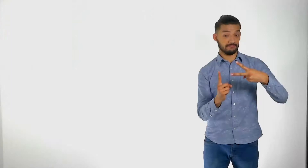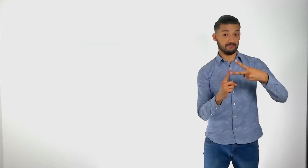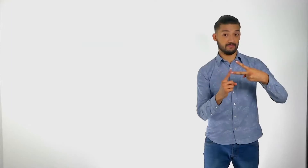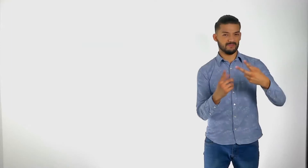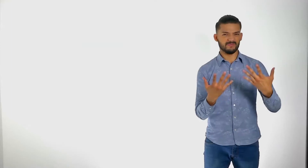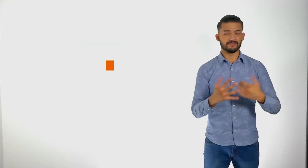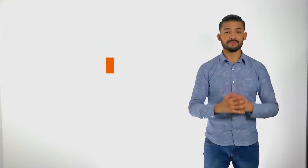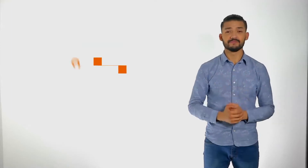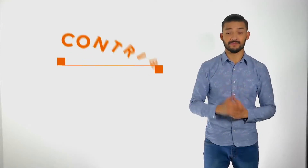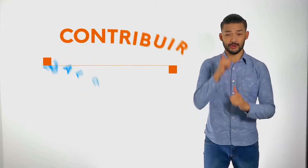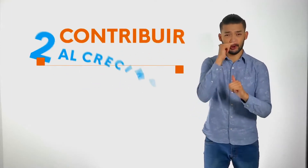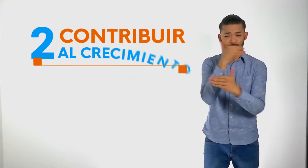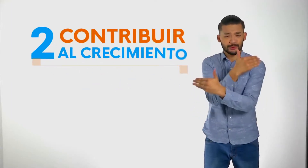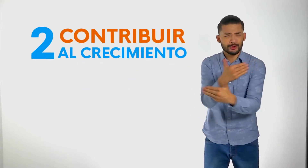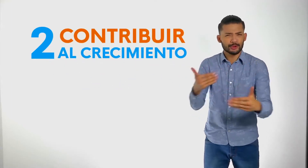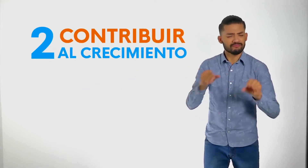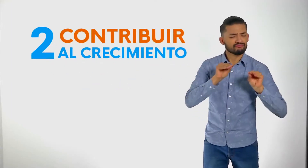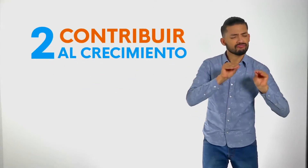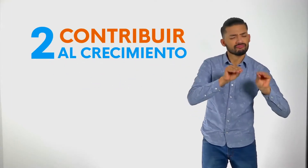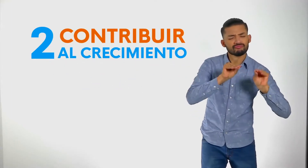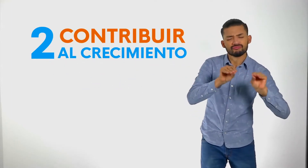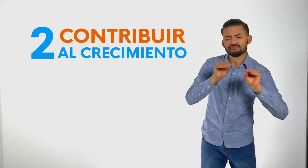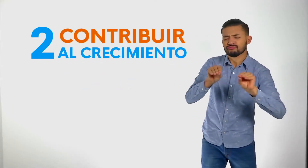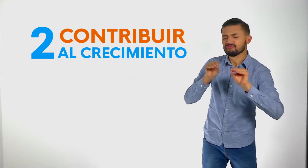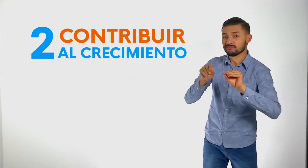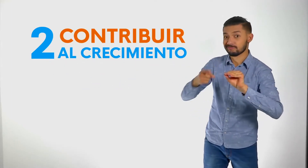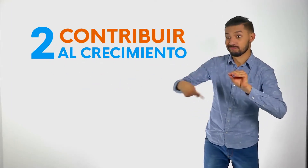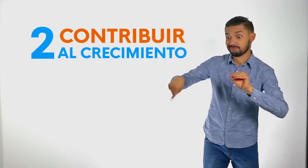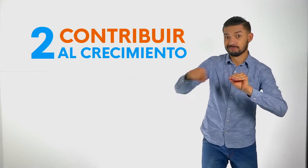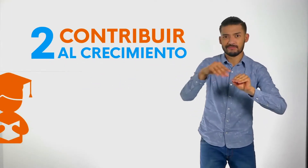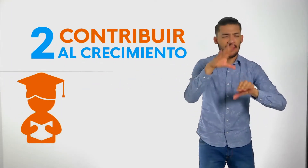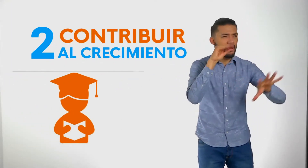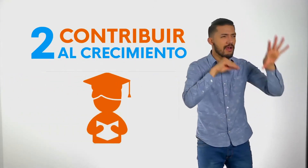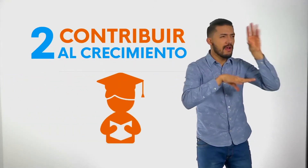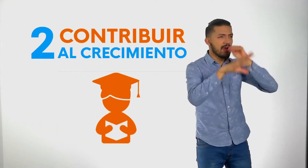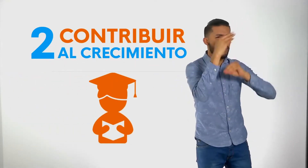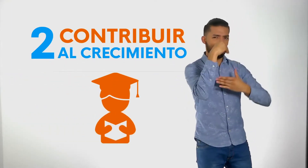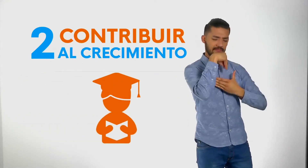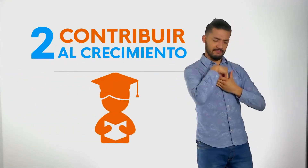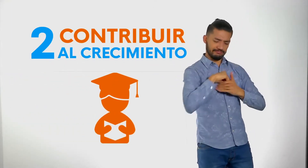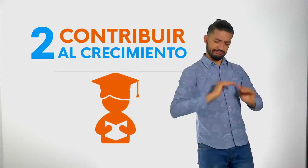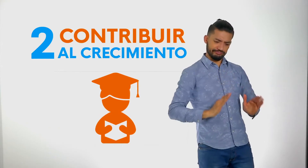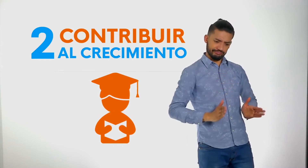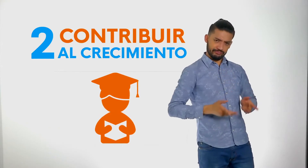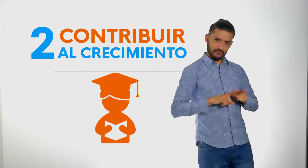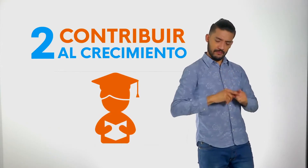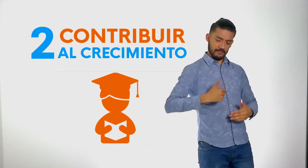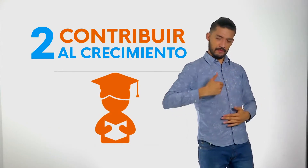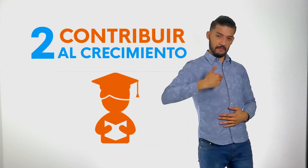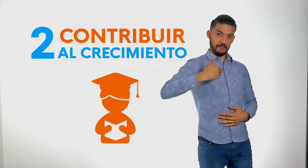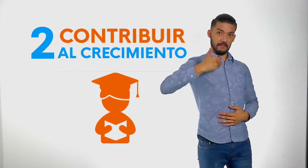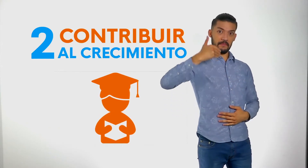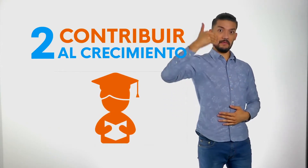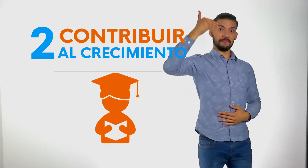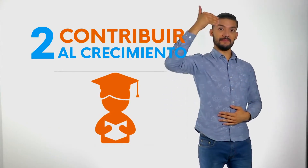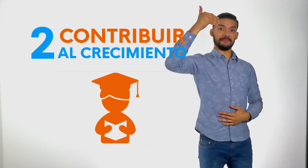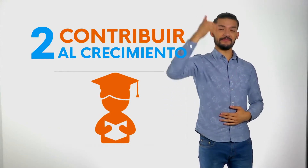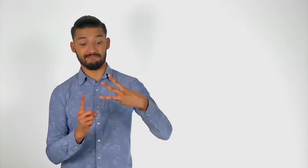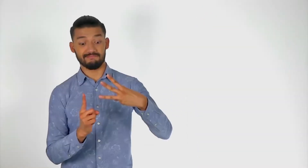El segundo objetivo es contribuir al crecimiento de cada uno de estos niños y niñas para que tengan una mejor formación.